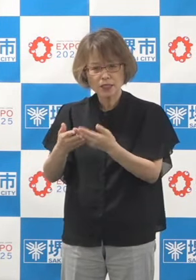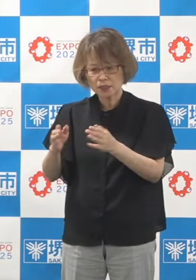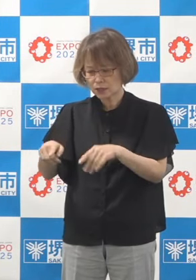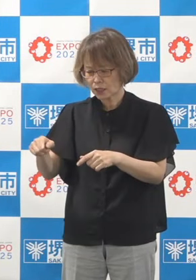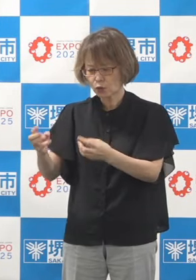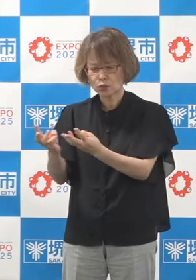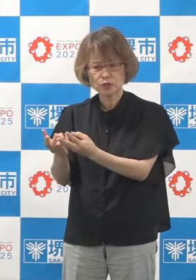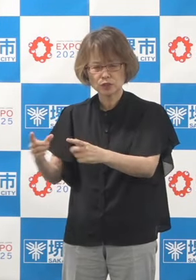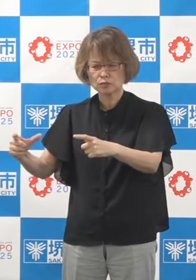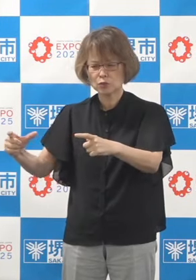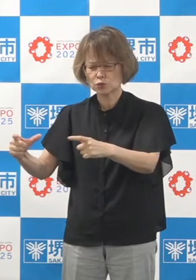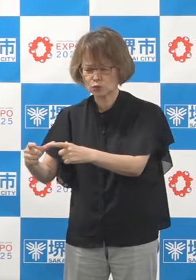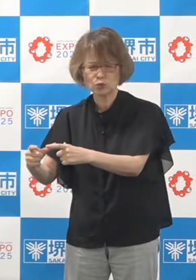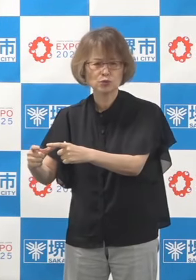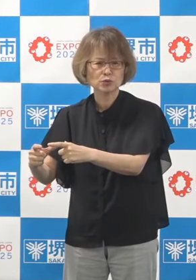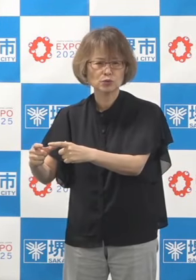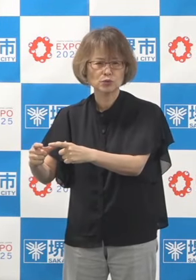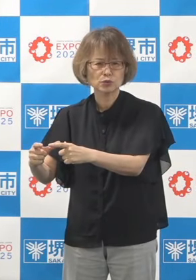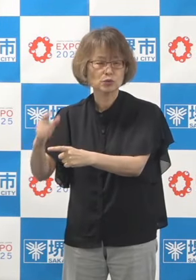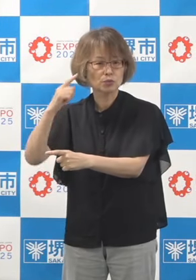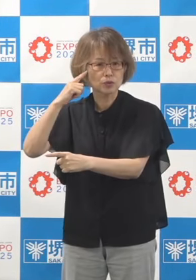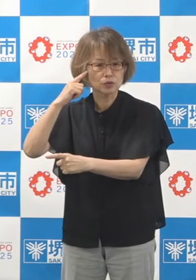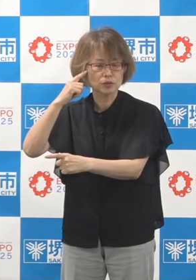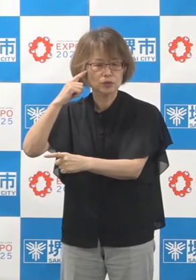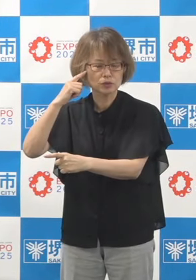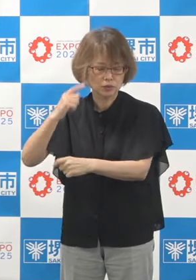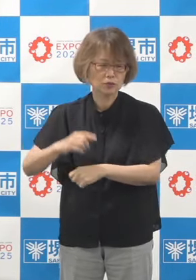ます少なくなってしまいます。ですので、